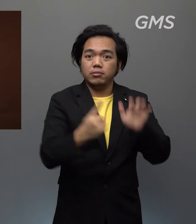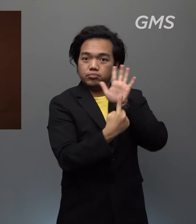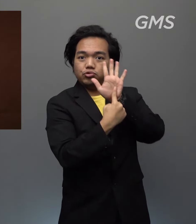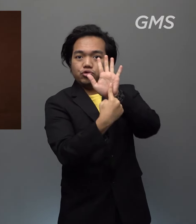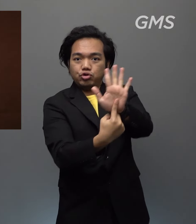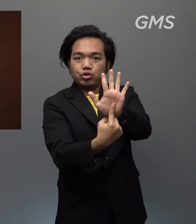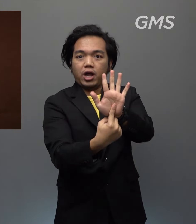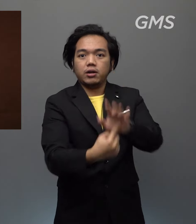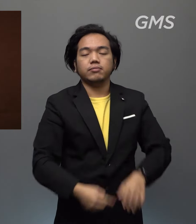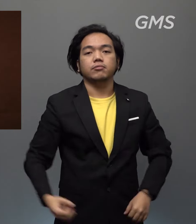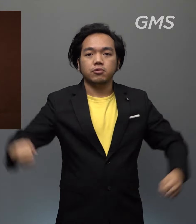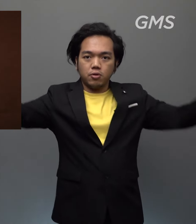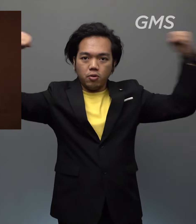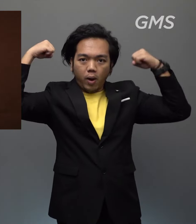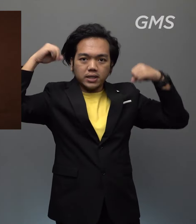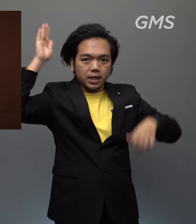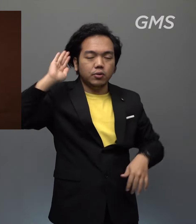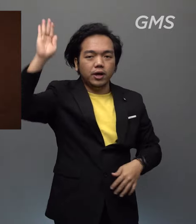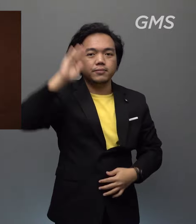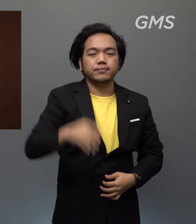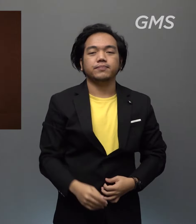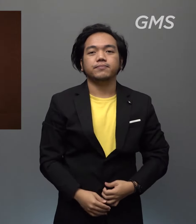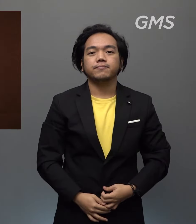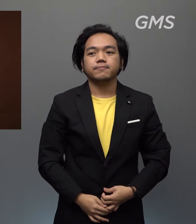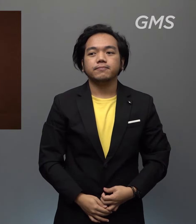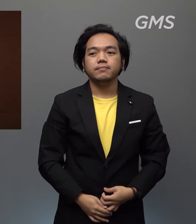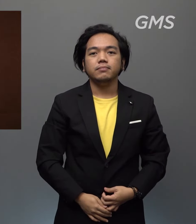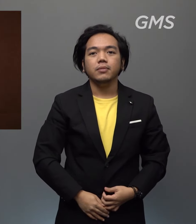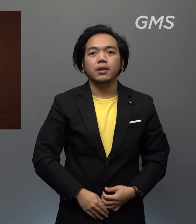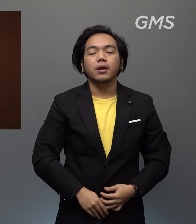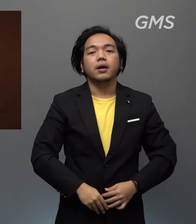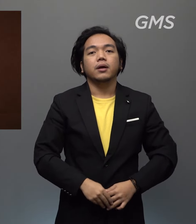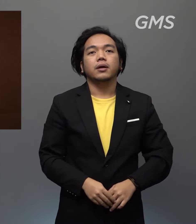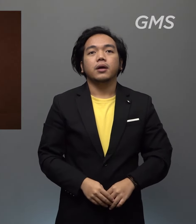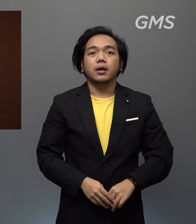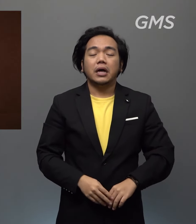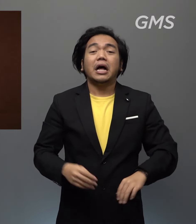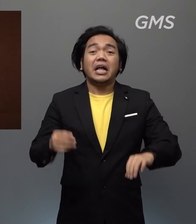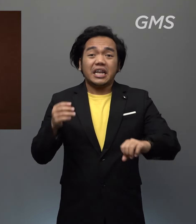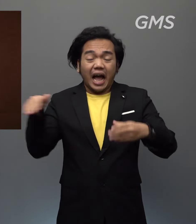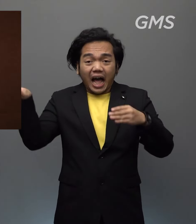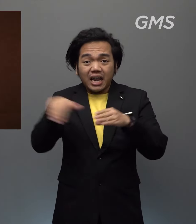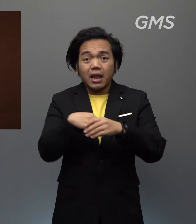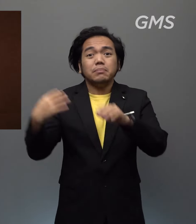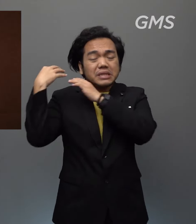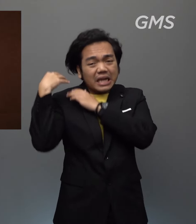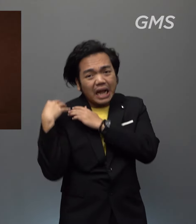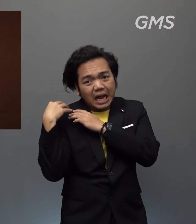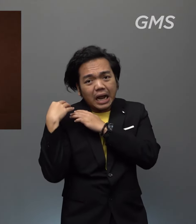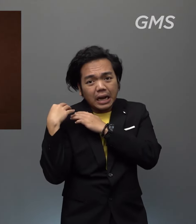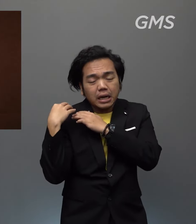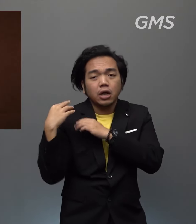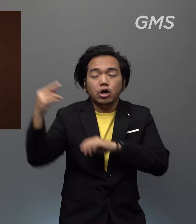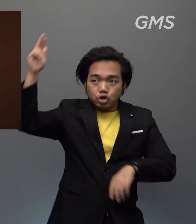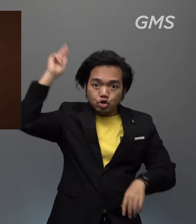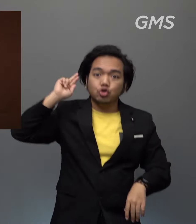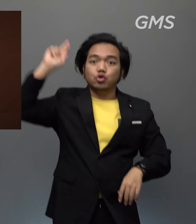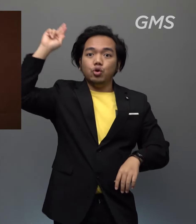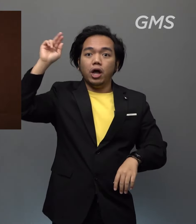Sebenarnya, dalam kondisi pergumulan dan tekanan yang kita perlu adalah pertolongan. Dan saya percaya Tuhan pasti tolong kita, dia setia dengan